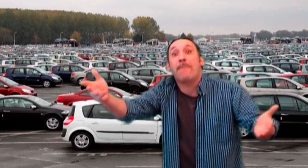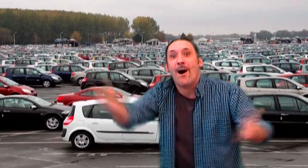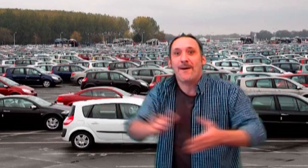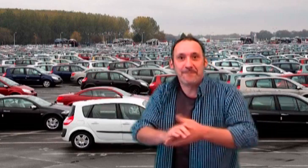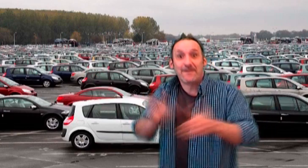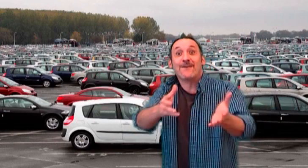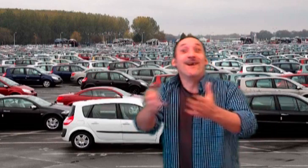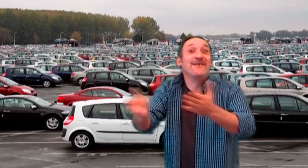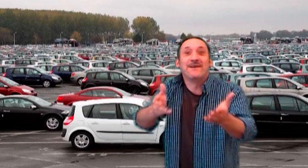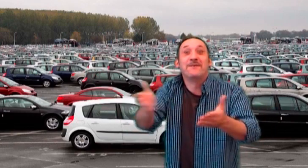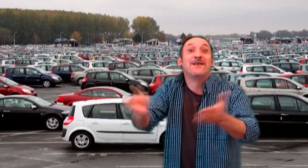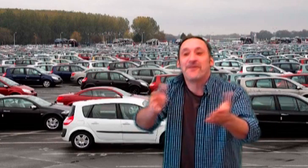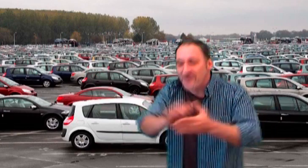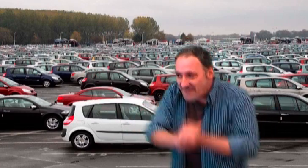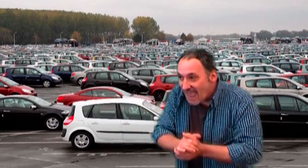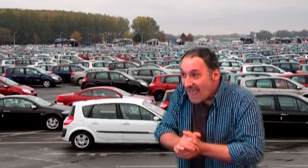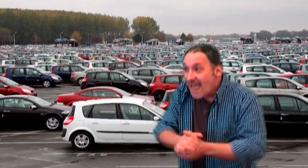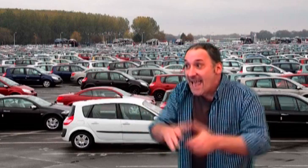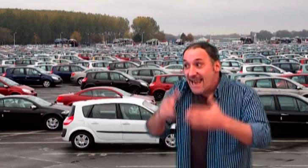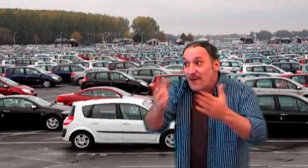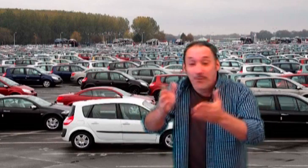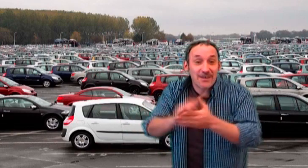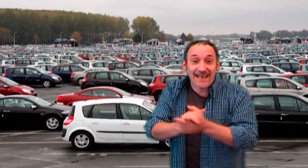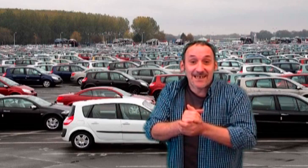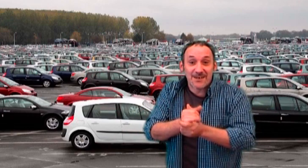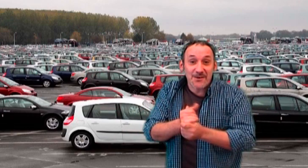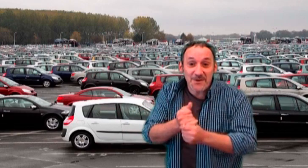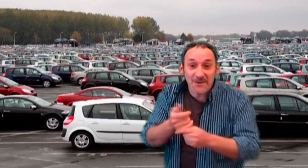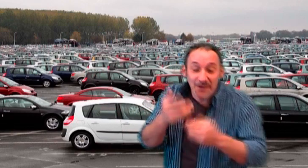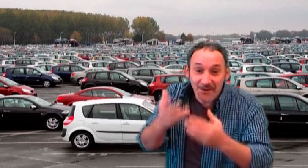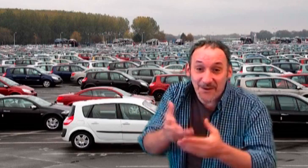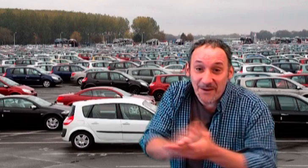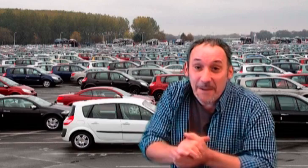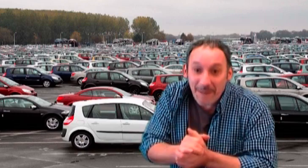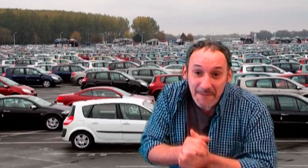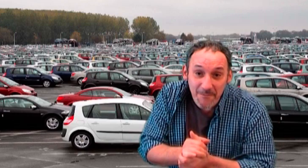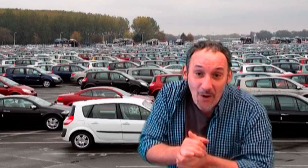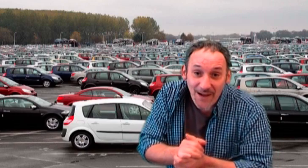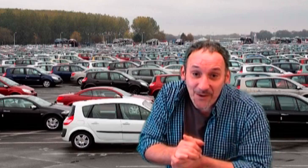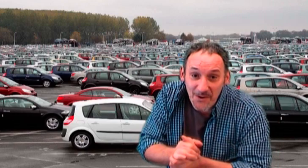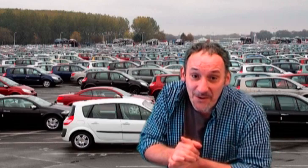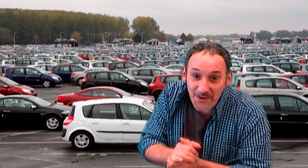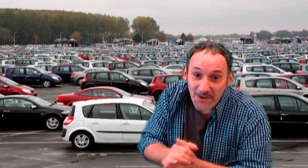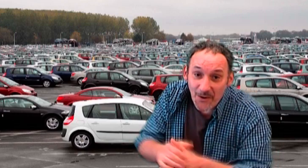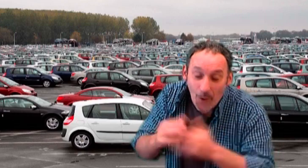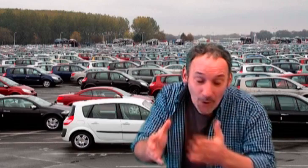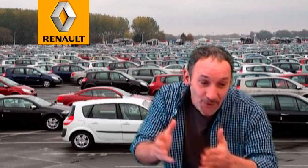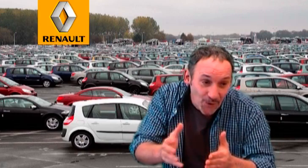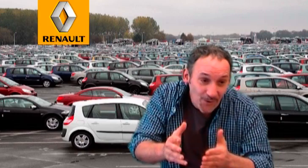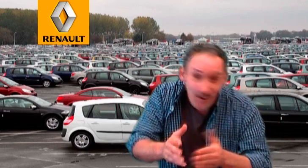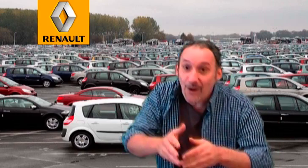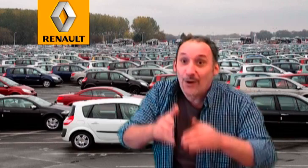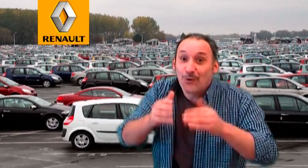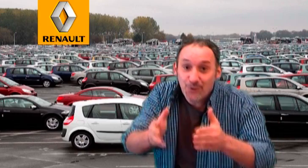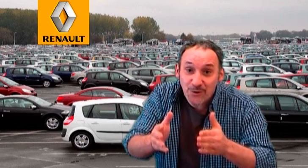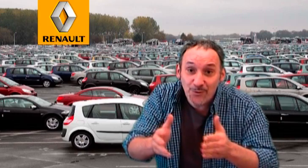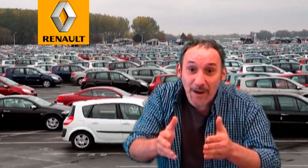pas. » Elle a une petite question. Et elle lui pose la question « Madame Morano, Renault, tous